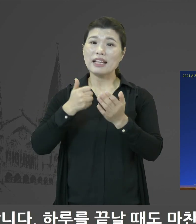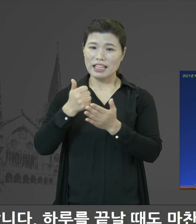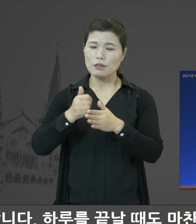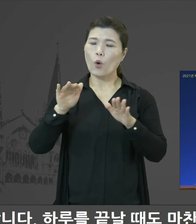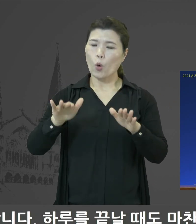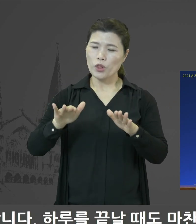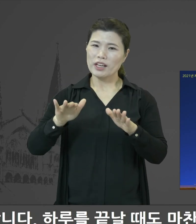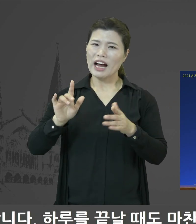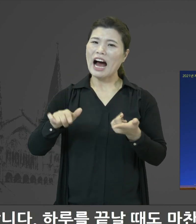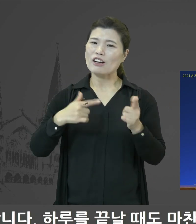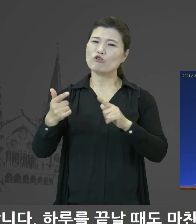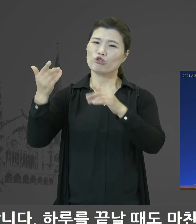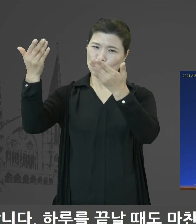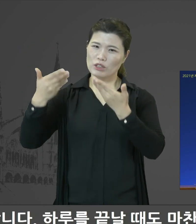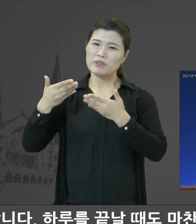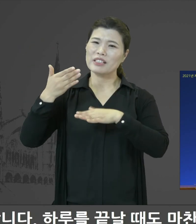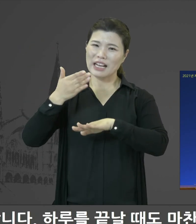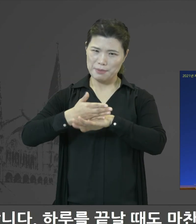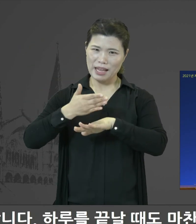하루를 주시겠죠.